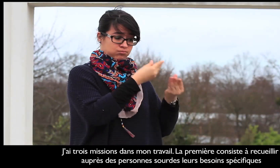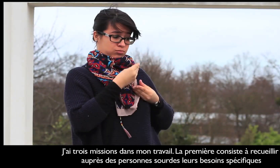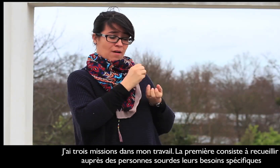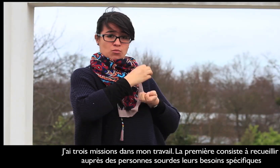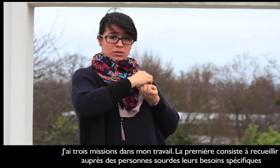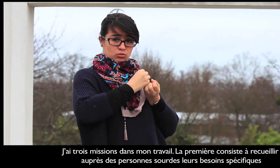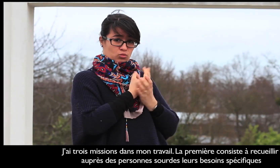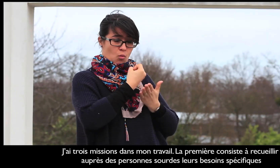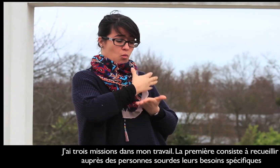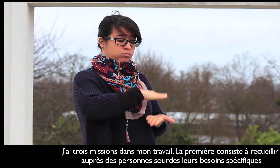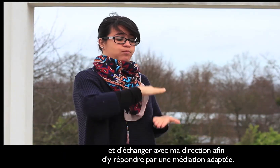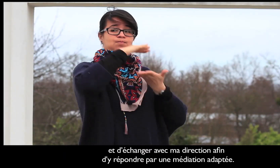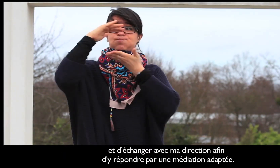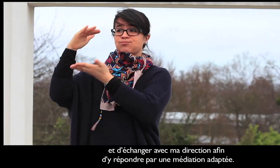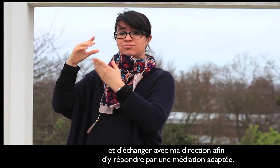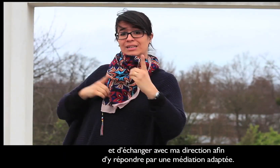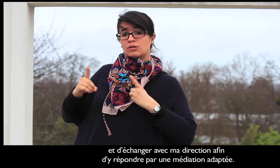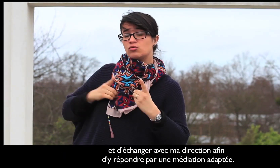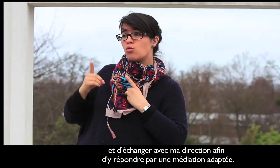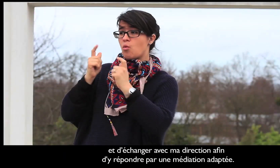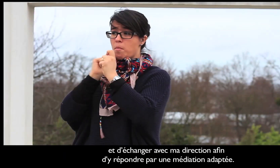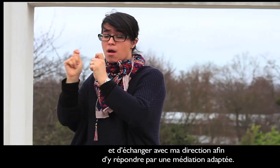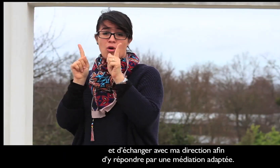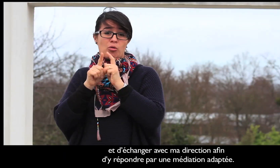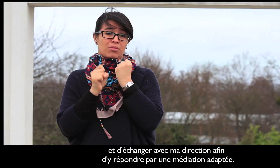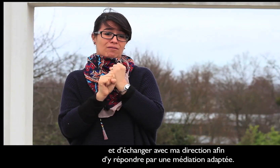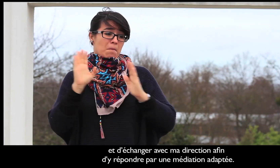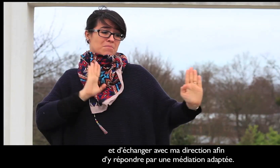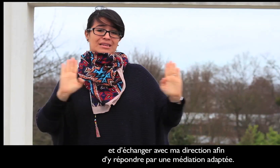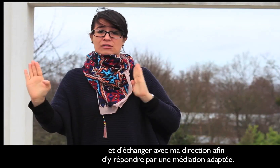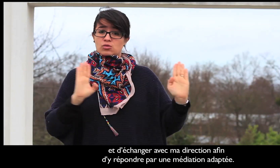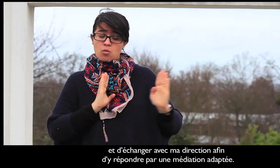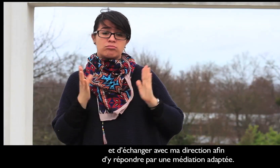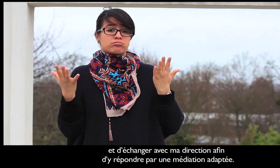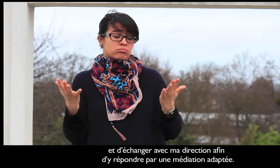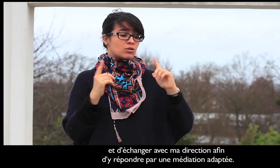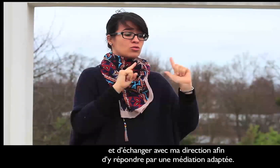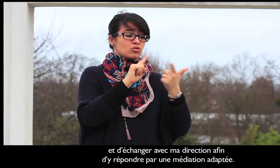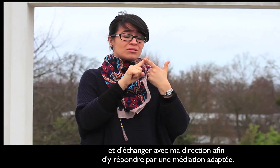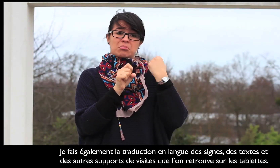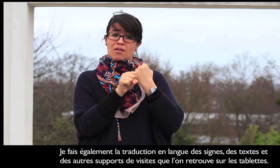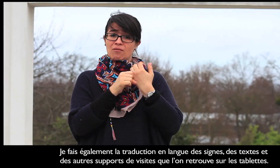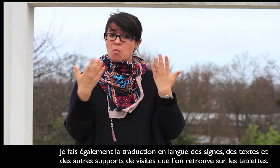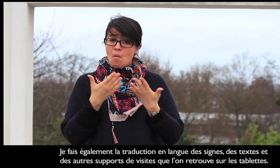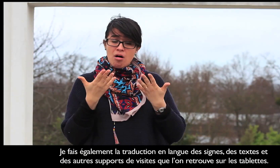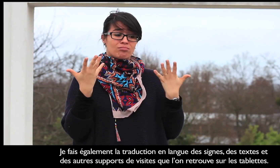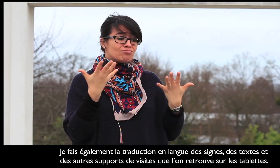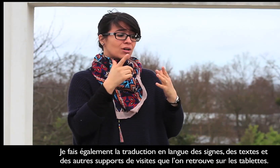besoins spécifiques et d'échanger avec ma direction afin d'y répondre par une médiation adaptée. Je fais